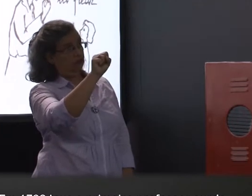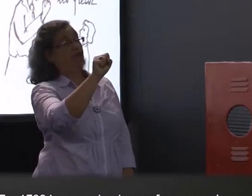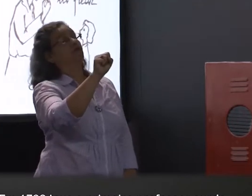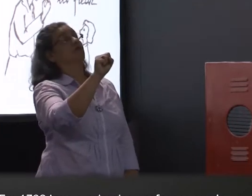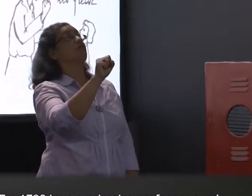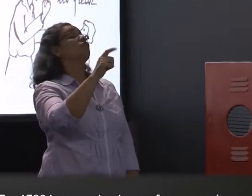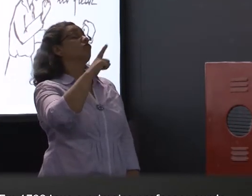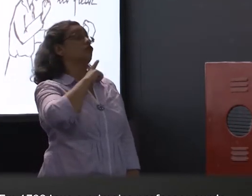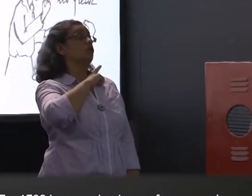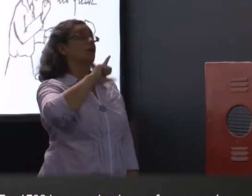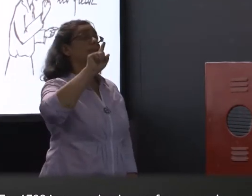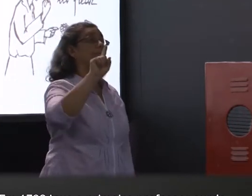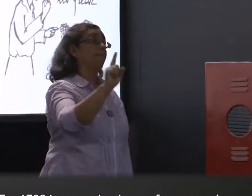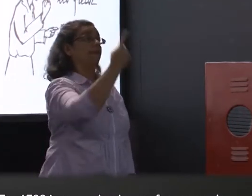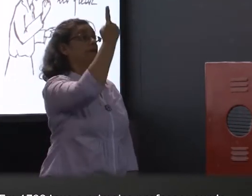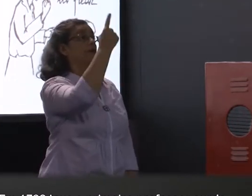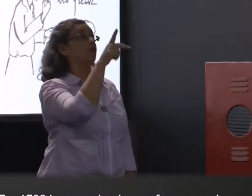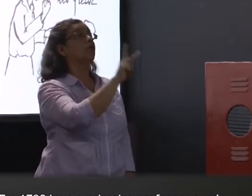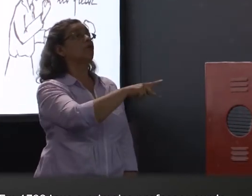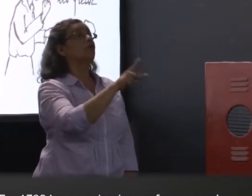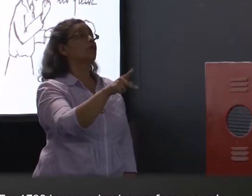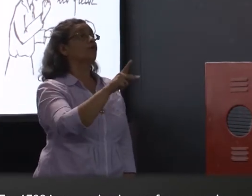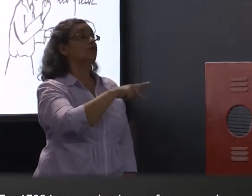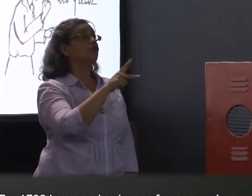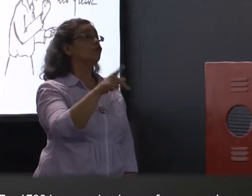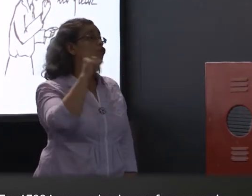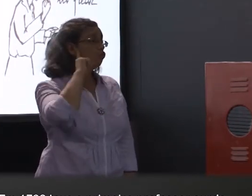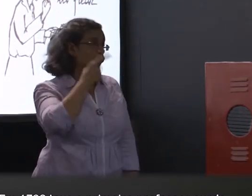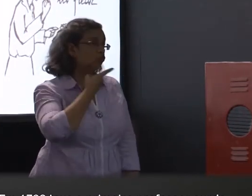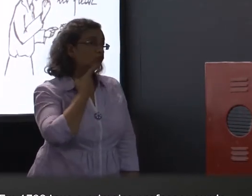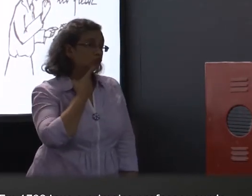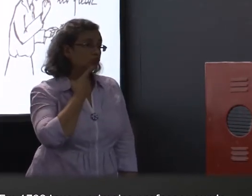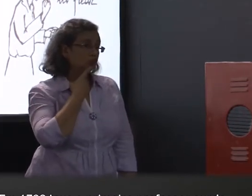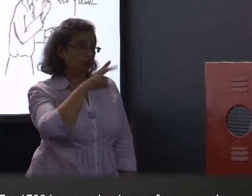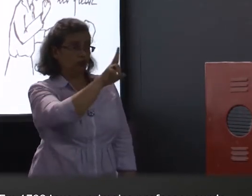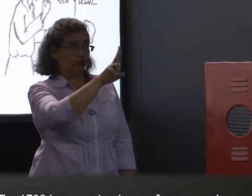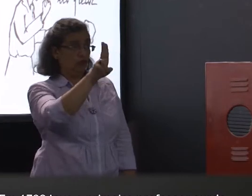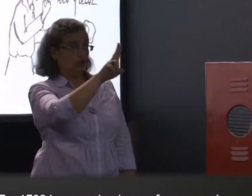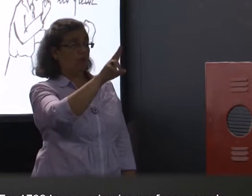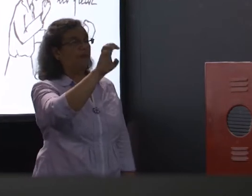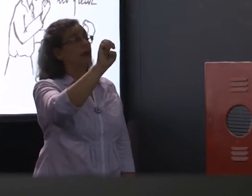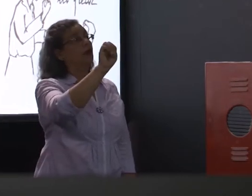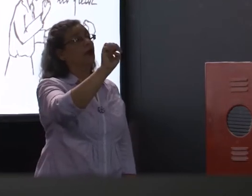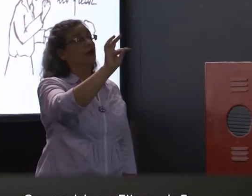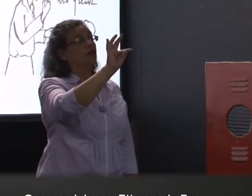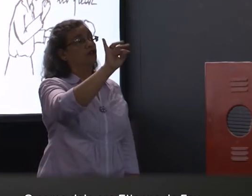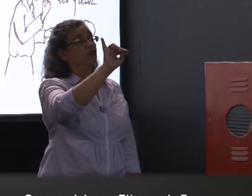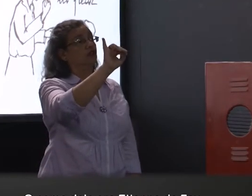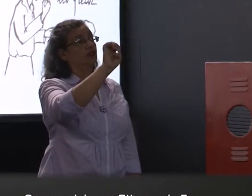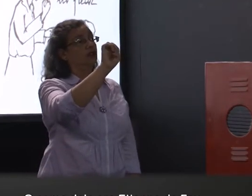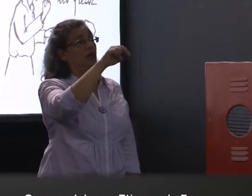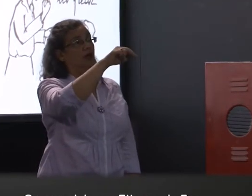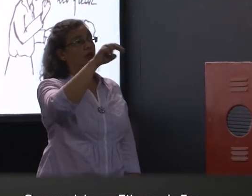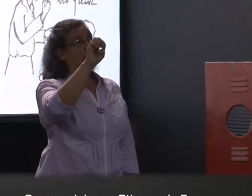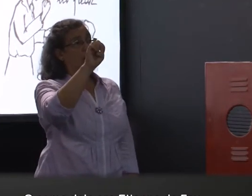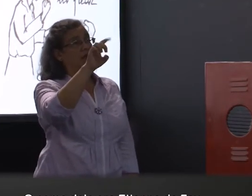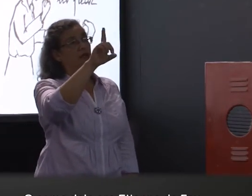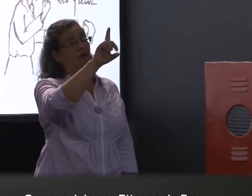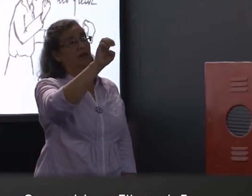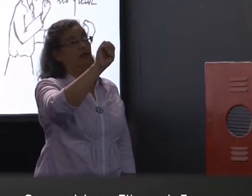1738, teve o primeiro professor surdo E o nome dele era